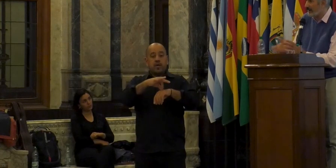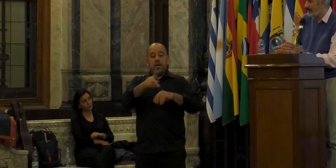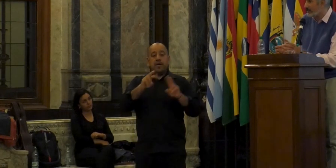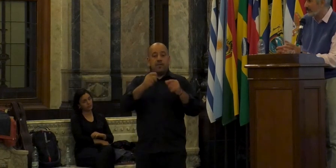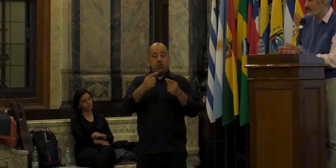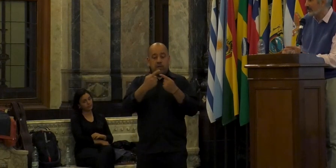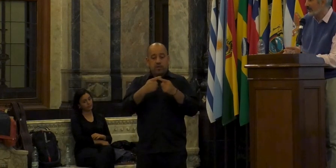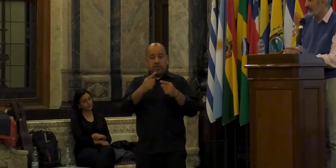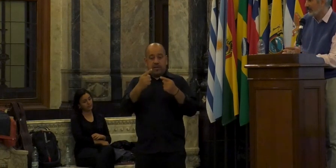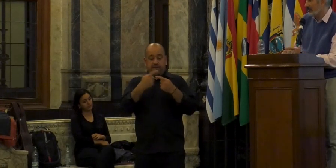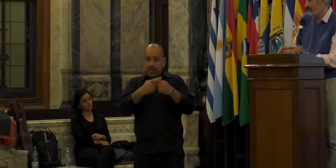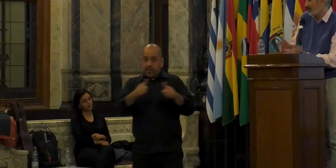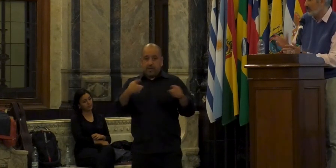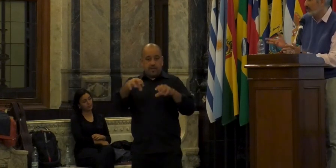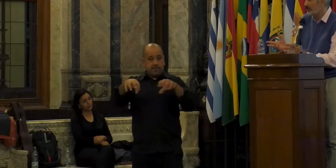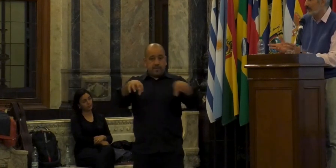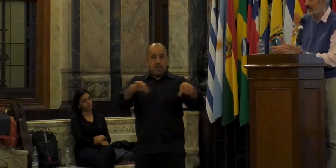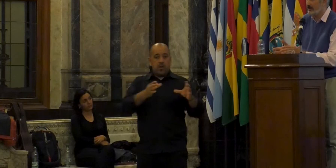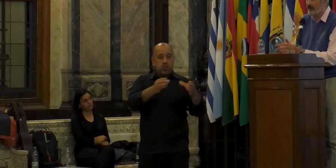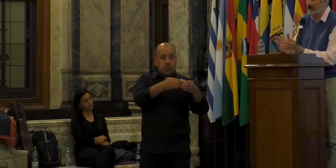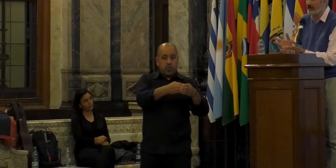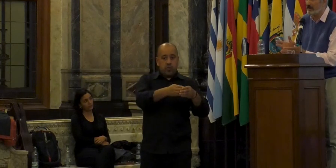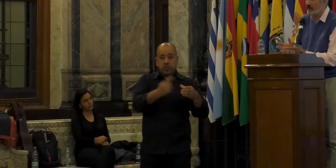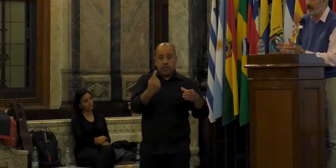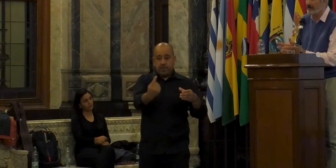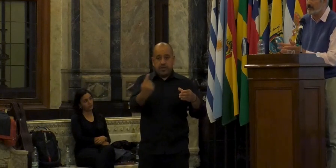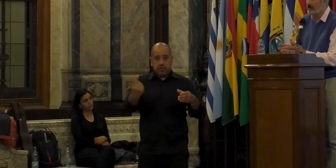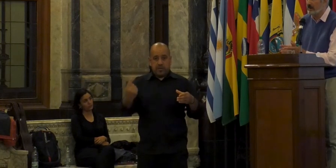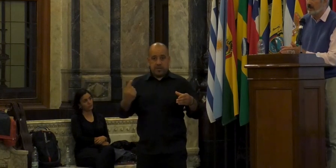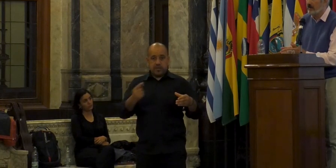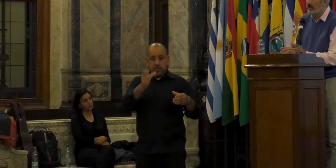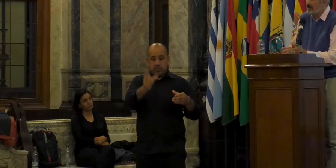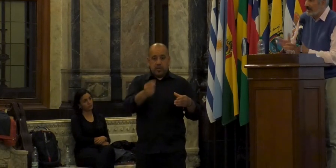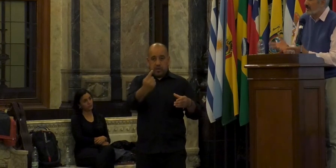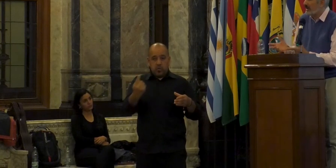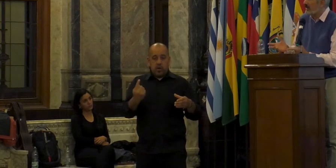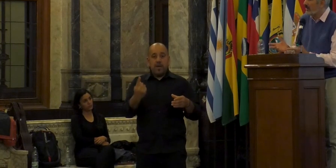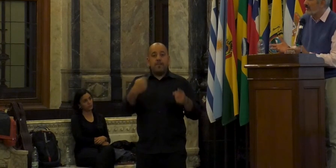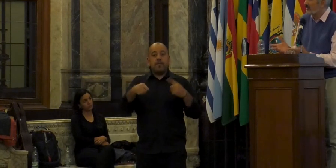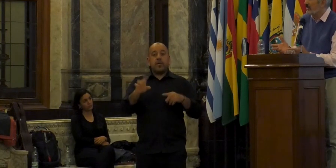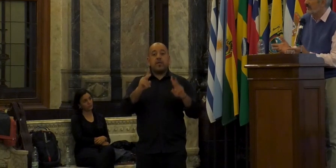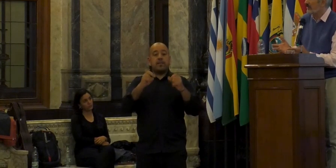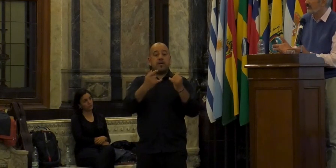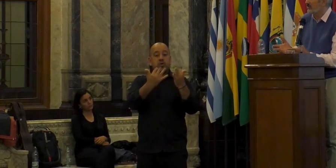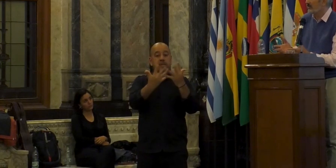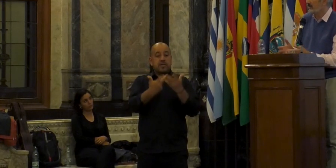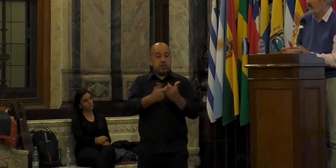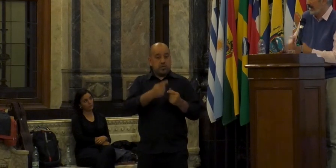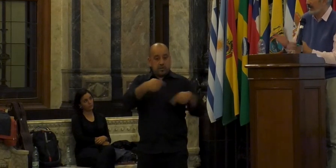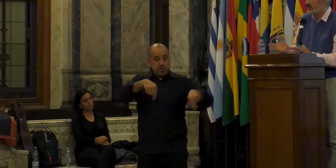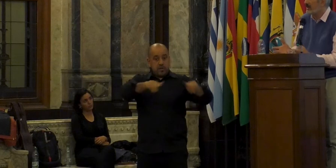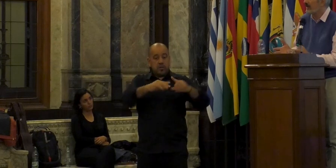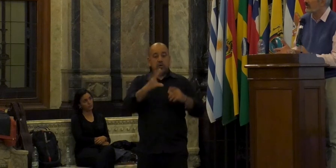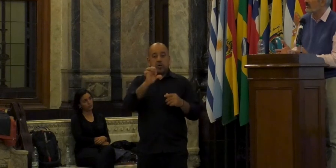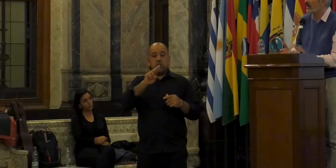sujetos colectivos, grupos, y sujetos individuales, ¿no? Pero es que las organizaciones son sujetos y